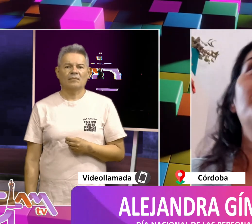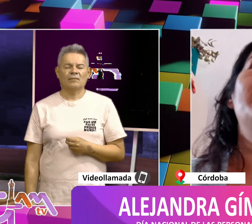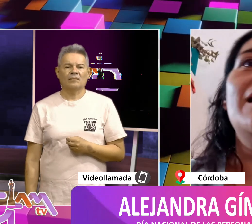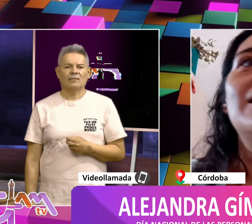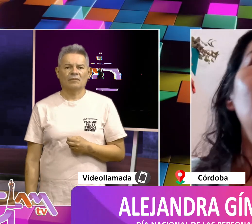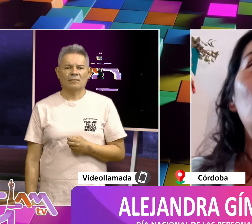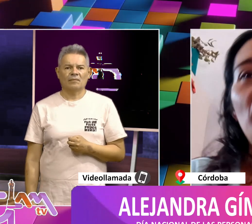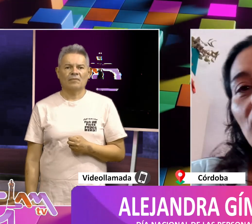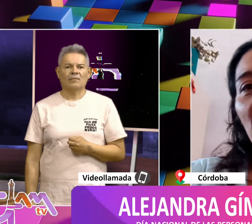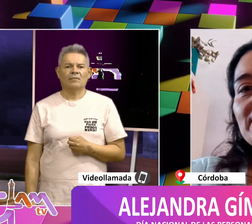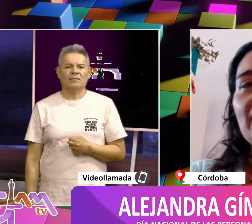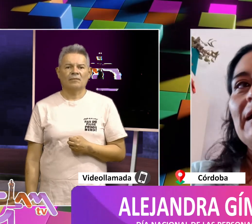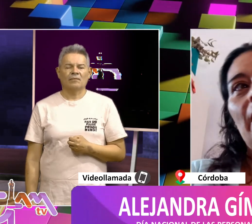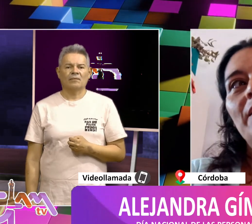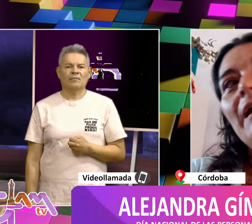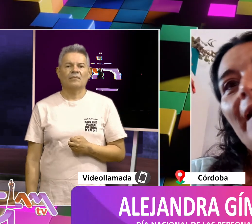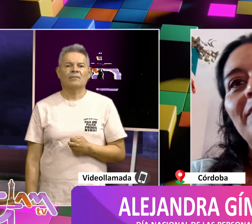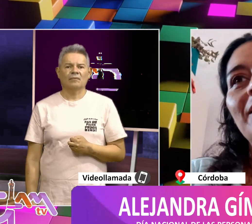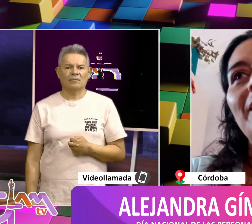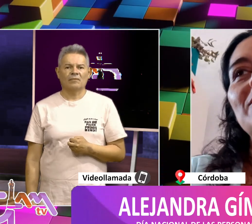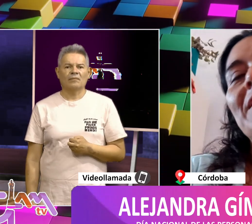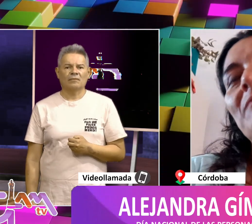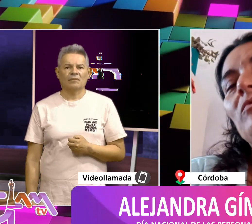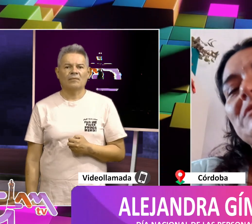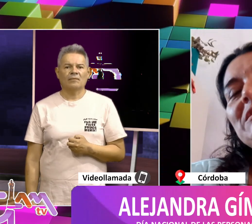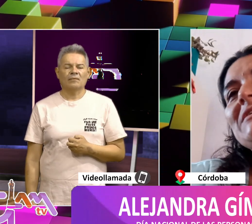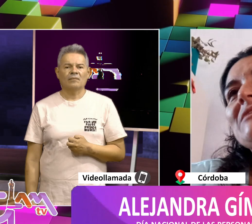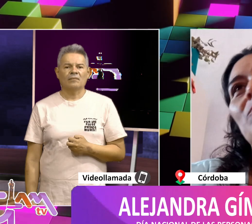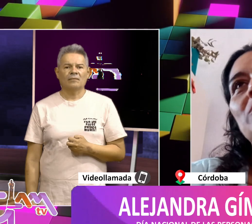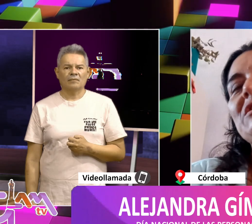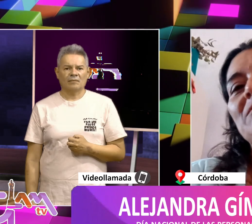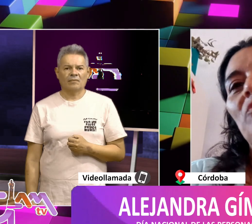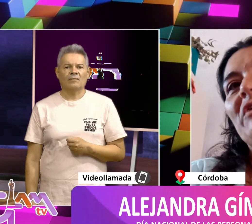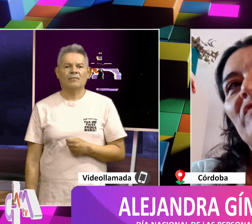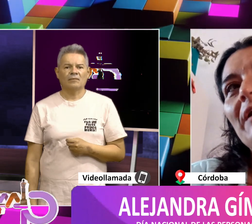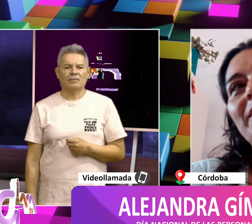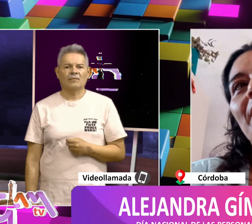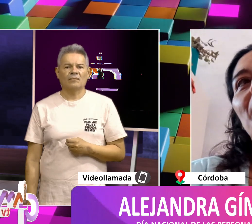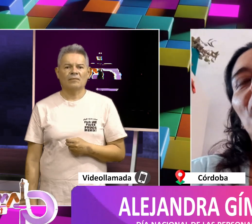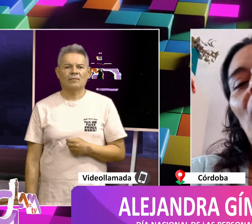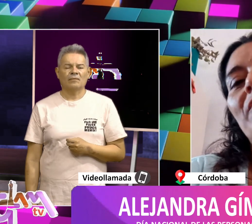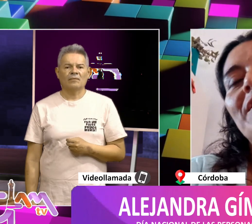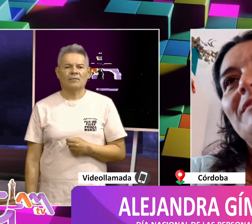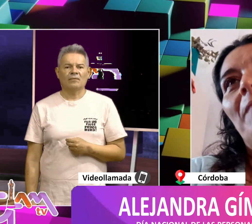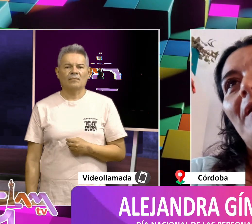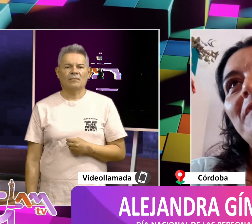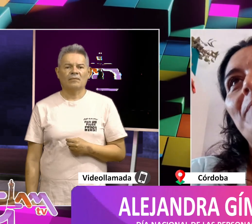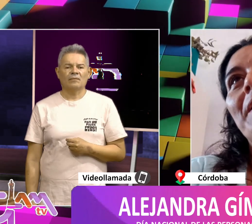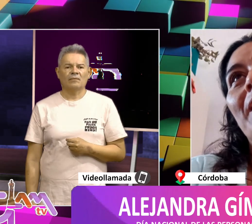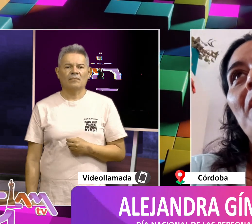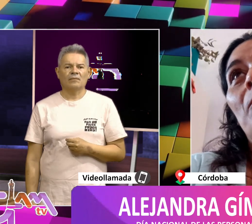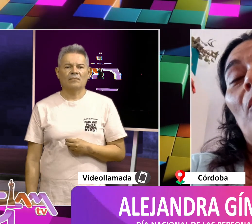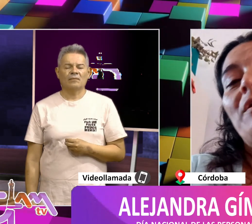una terminal a buscar un pasaje, nadie les entiende, o sea, es muchísimo, muchísimo lo que falta todavía en este